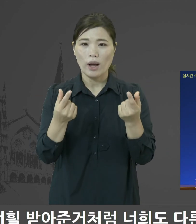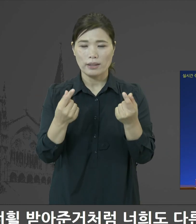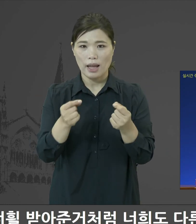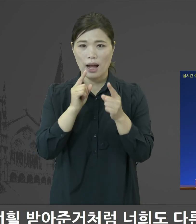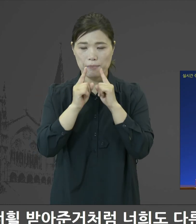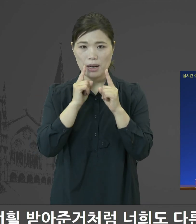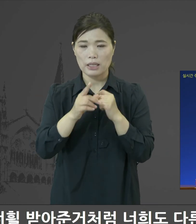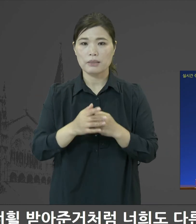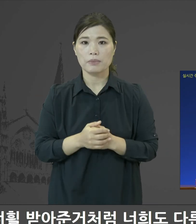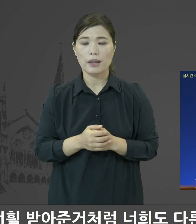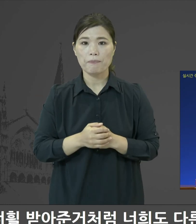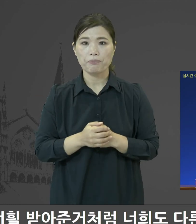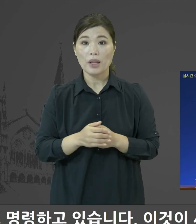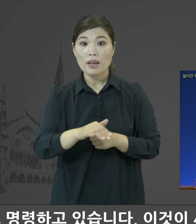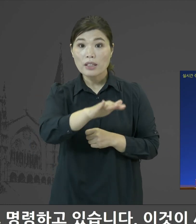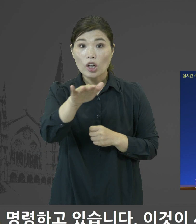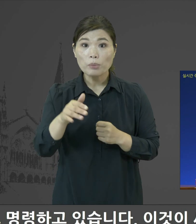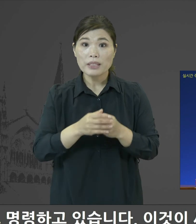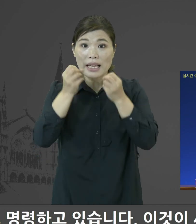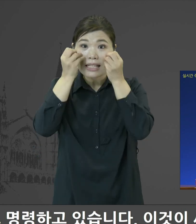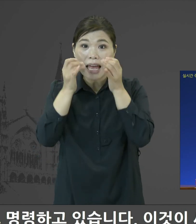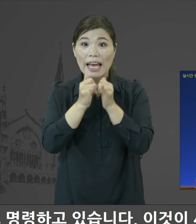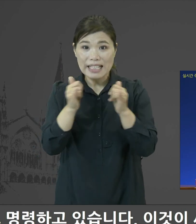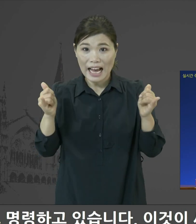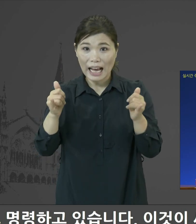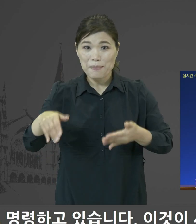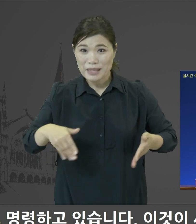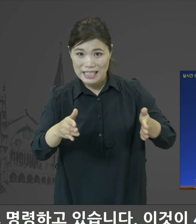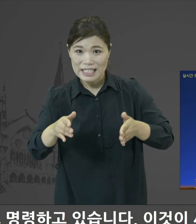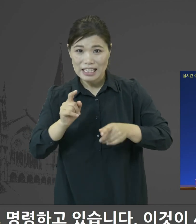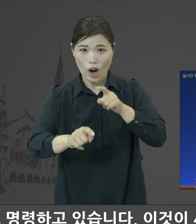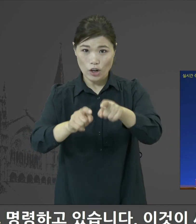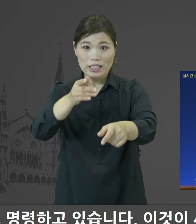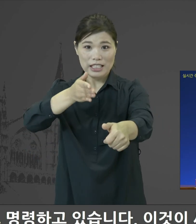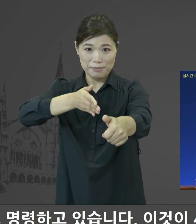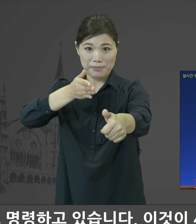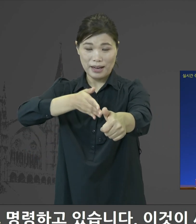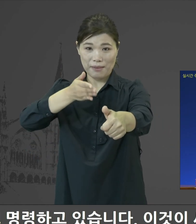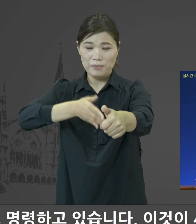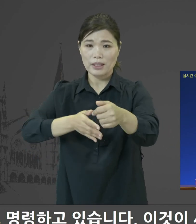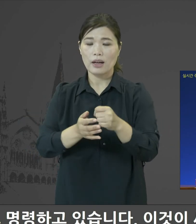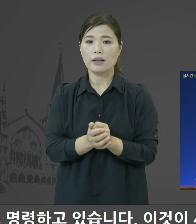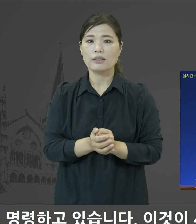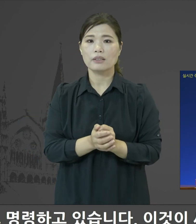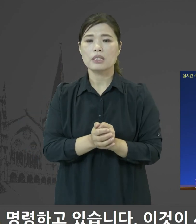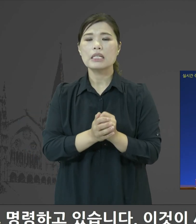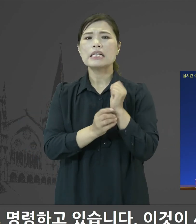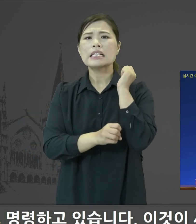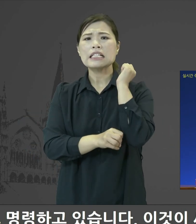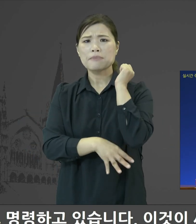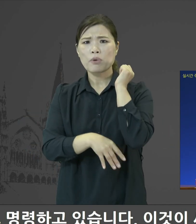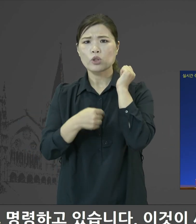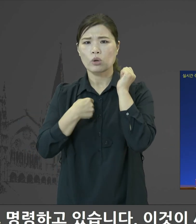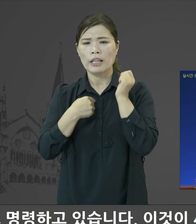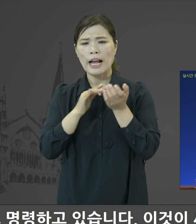여러분, 새 사람의 길을 반드시 걸어가십시다. 그러면서 근본적으로 변하기를